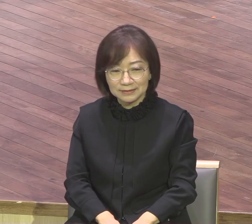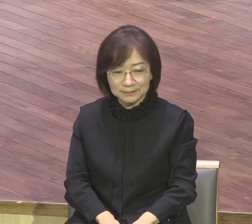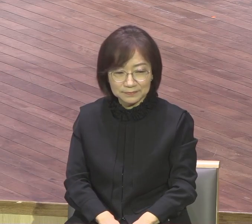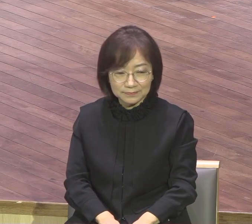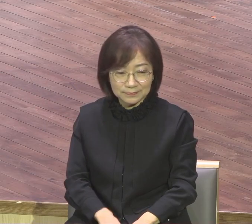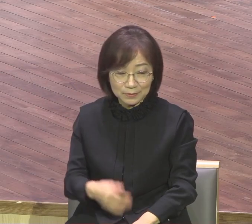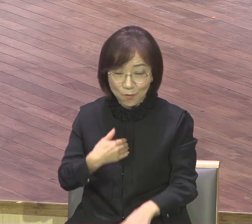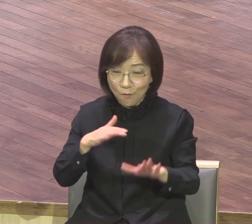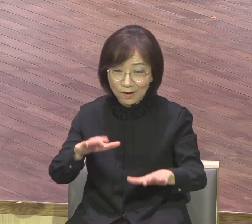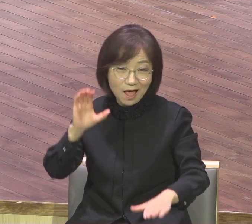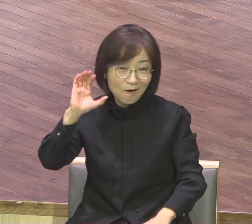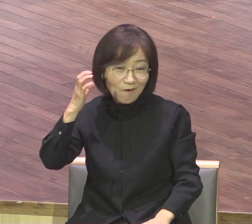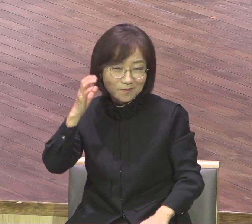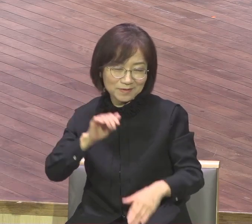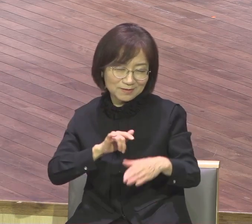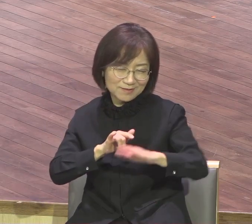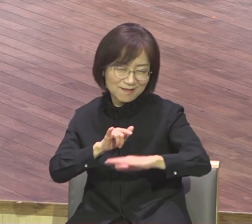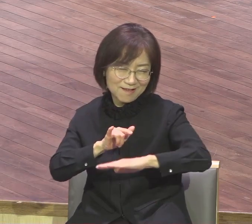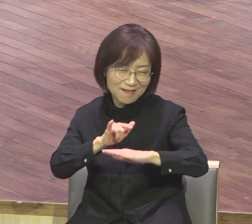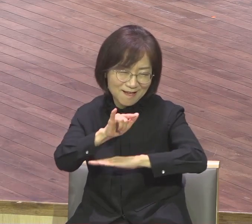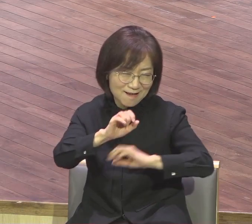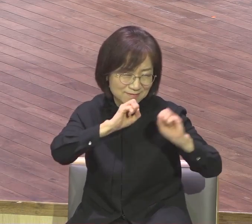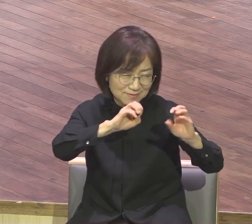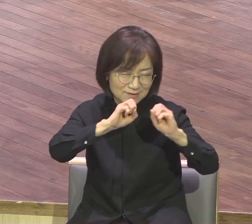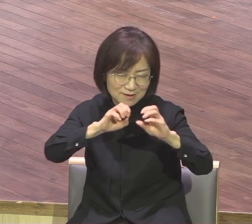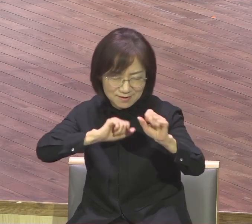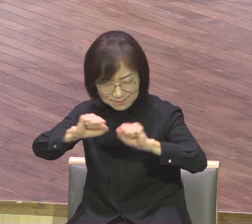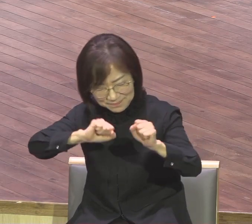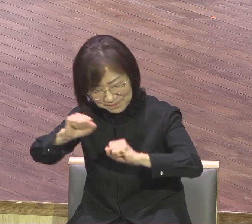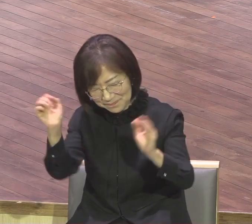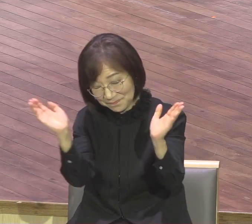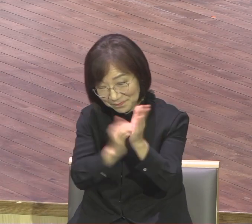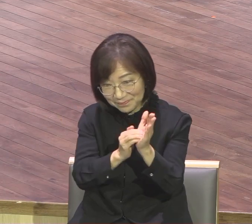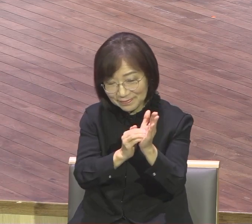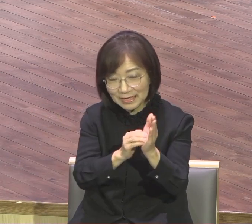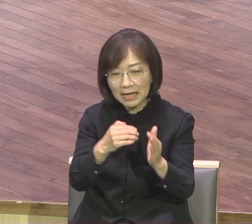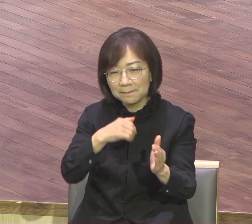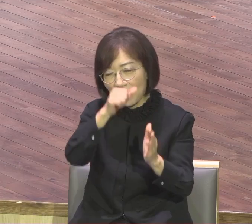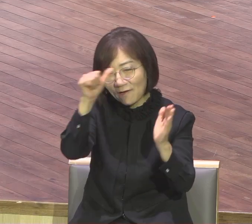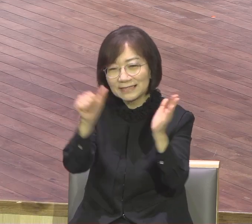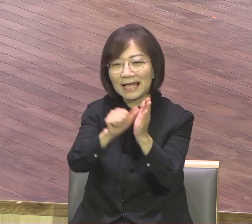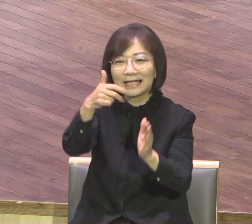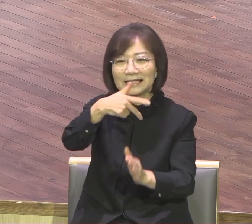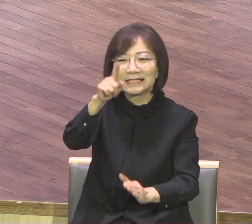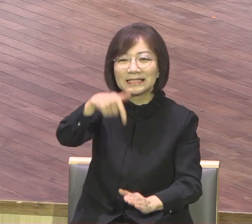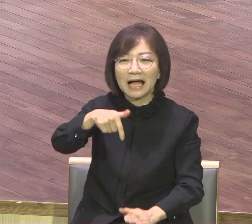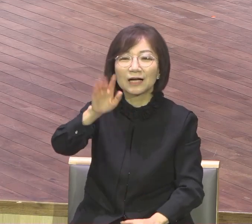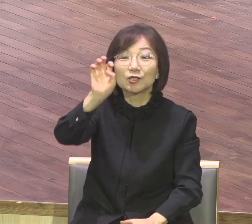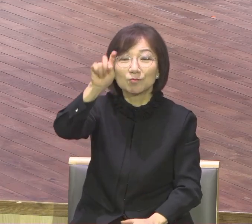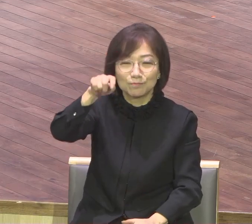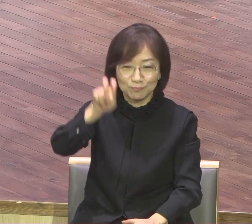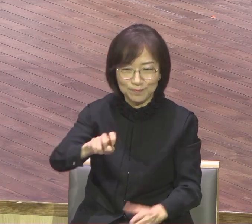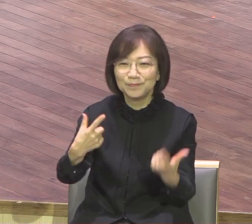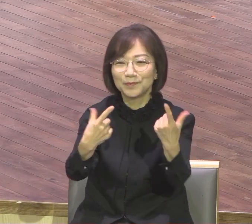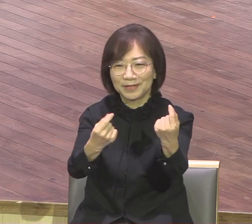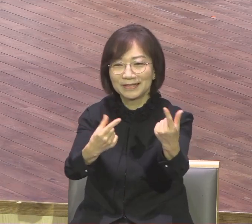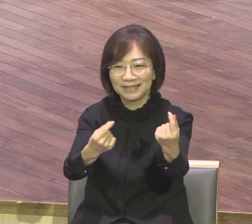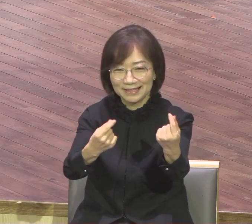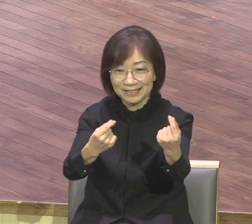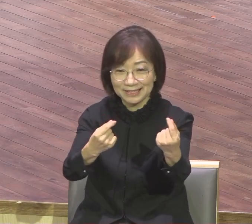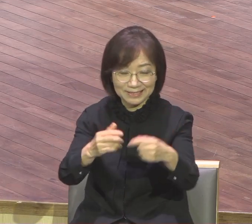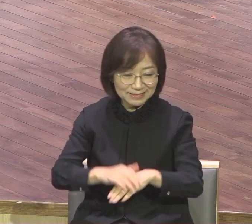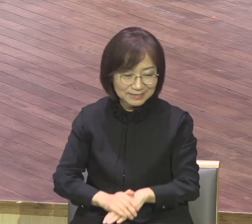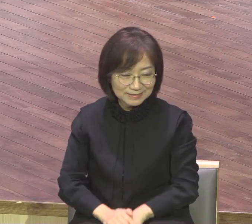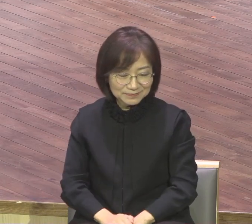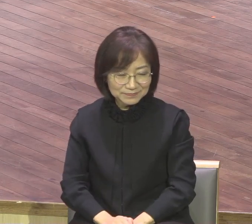남기고 하는 거예요. Este campamento también, pero tenemos que dejar arte de obra en nuestra vida. 자, 우리 영계 모든 성도들 여러분의